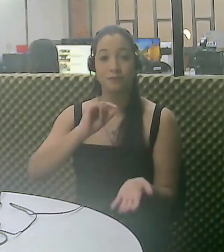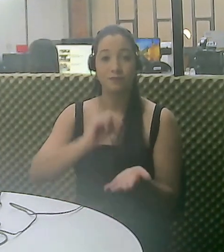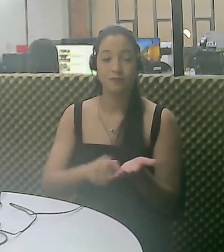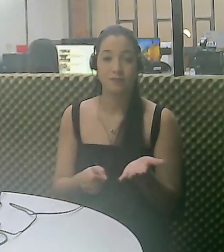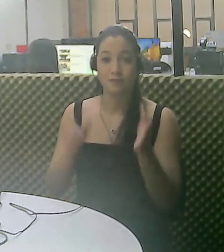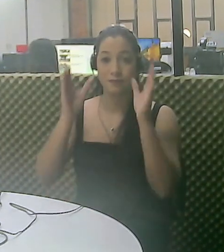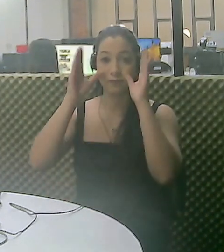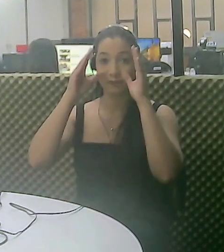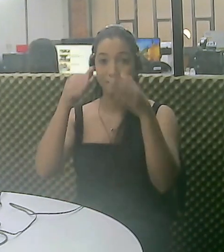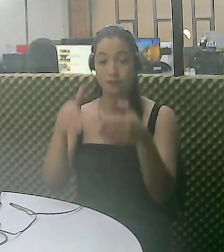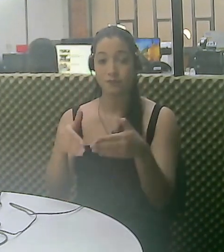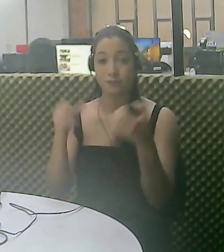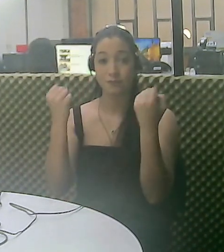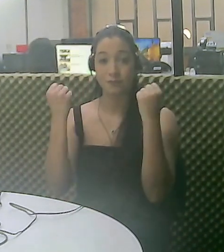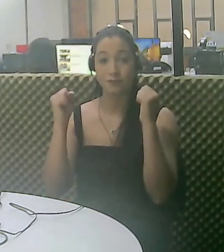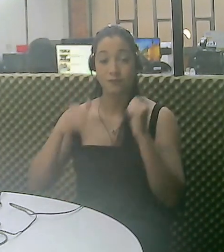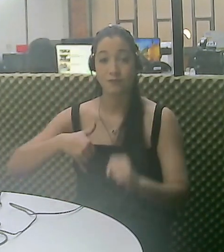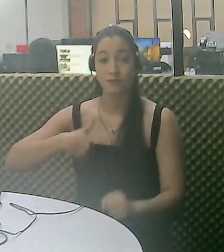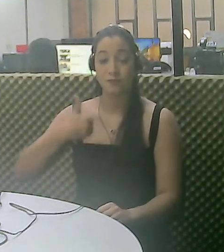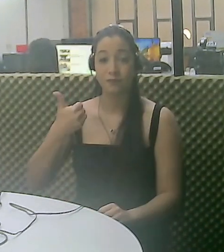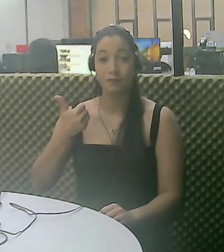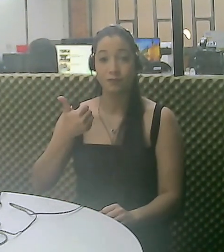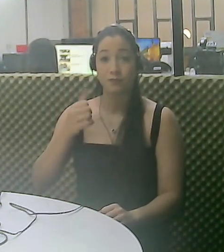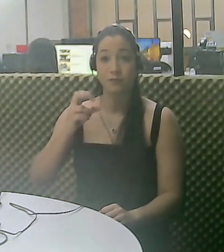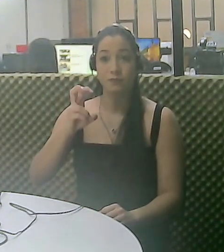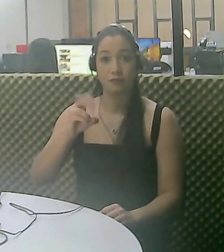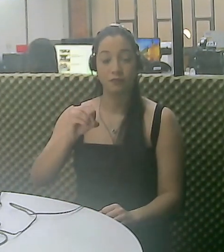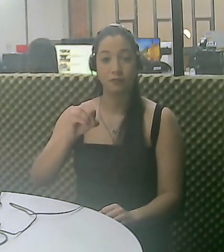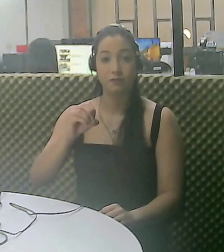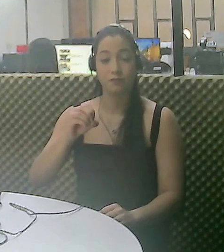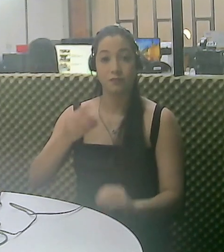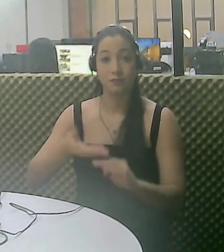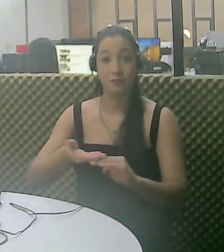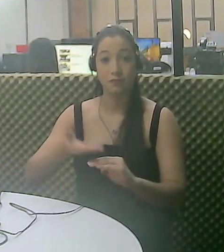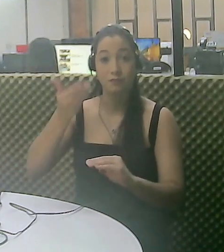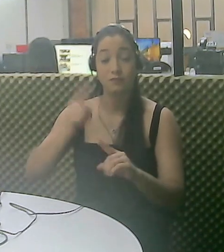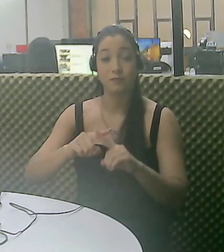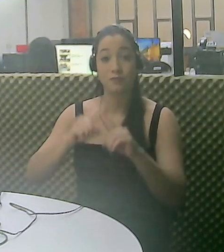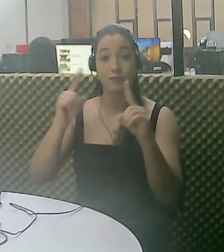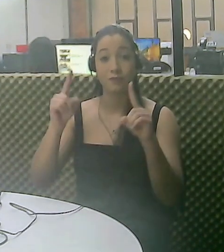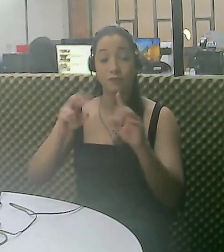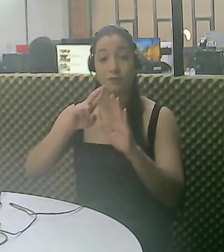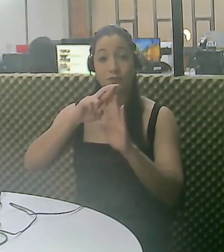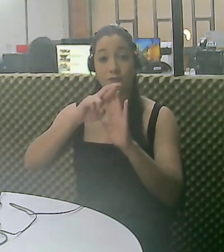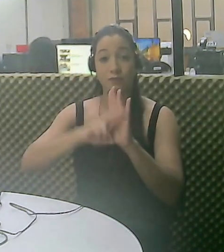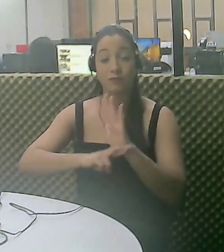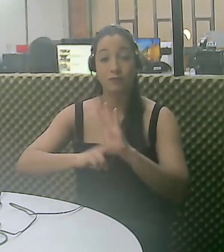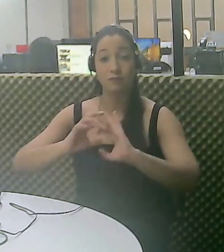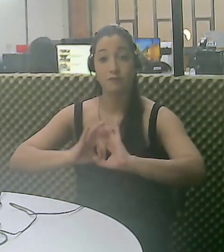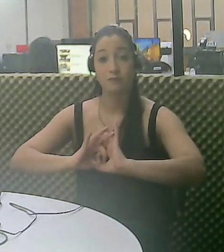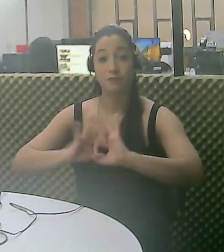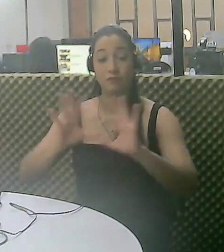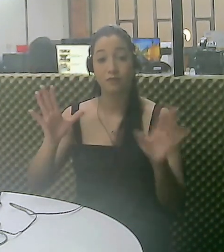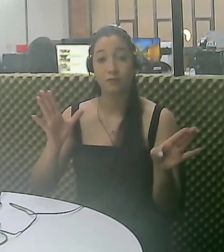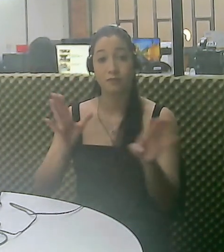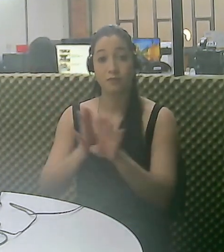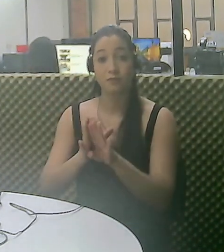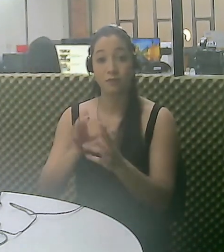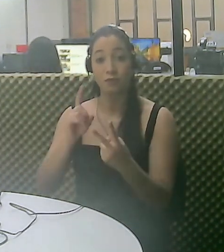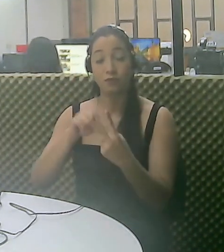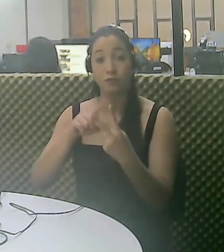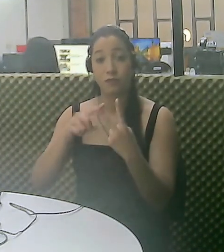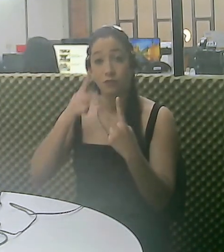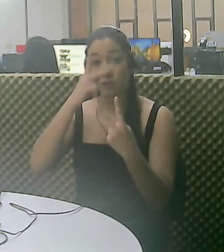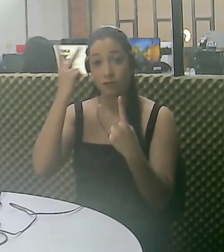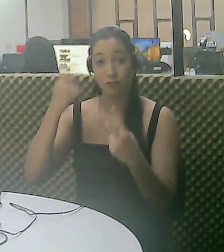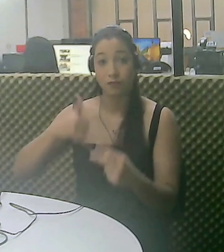são voltadas a atletas com idade mínima de 50 anos. No entanto, o regulamento permite a inscrição de até 2 atletas